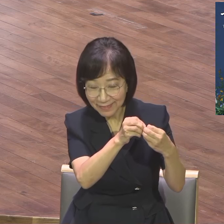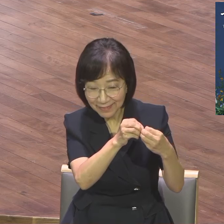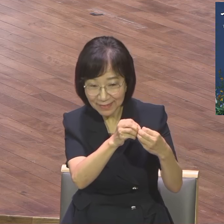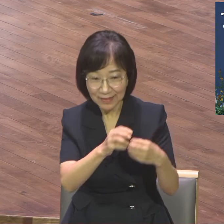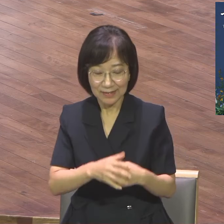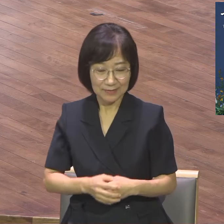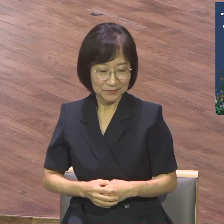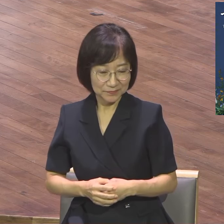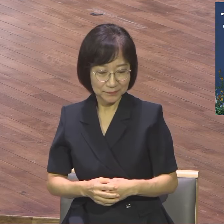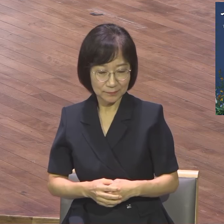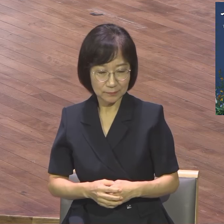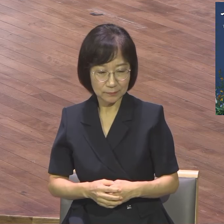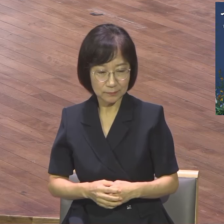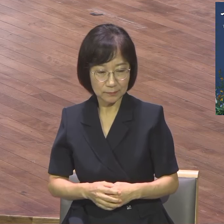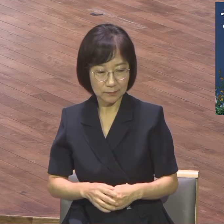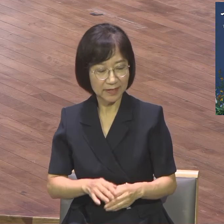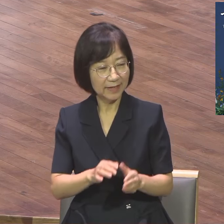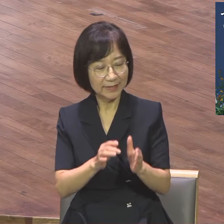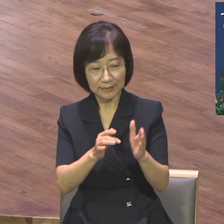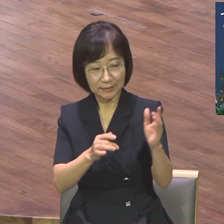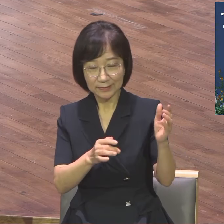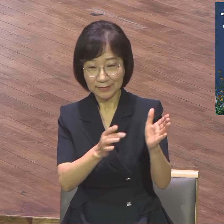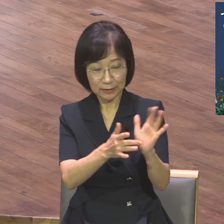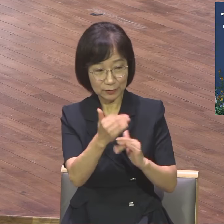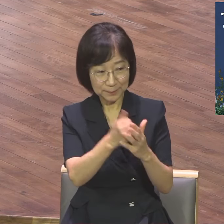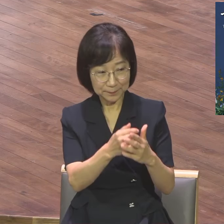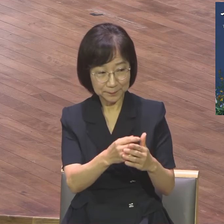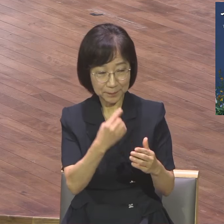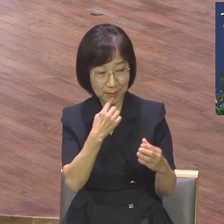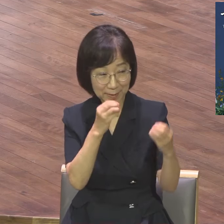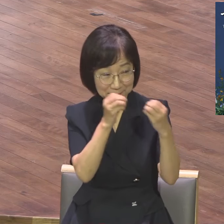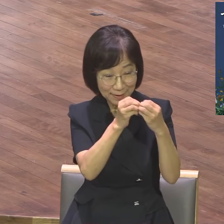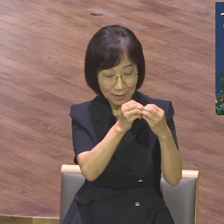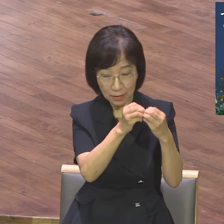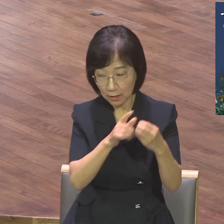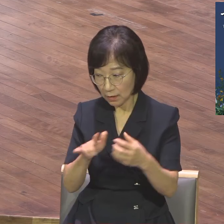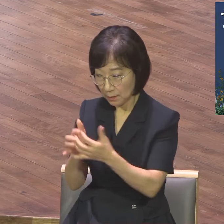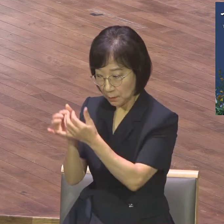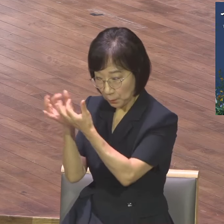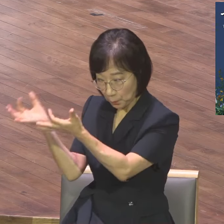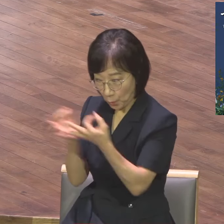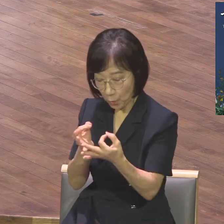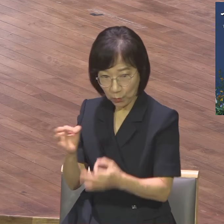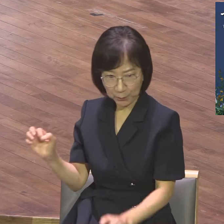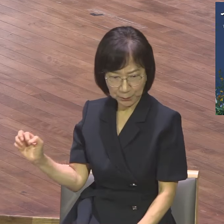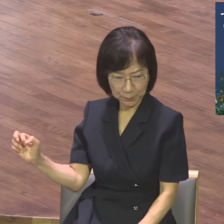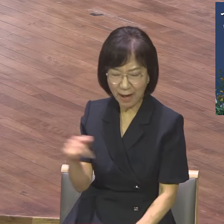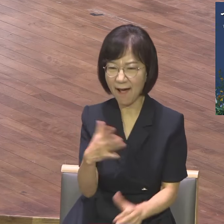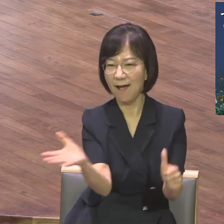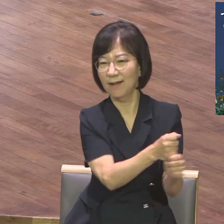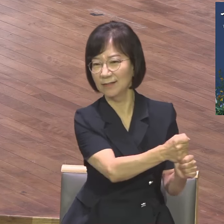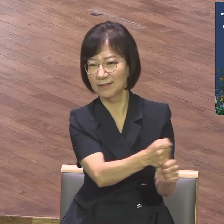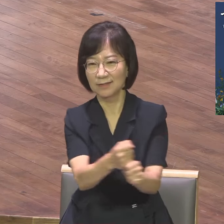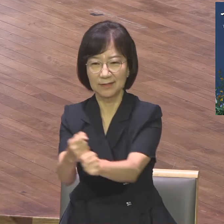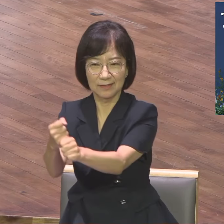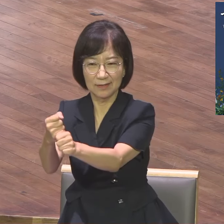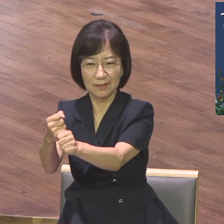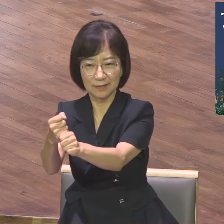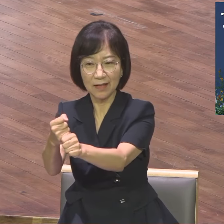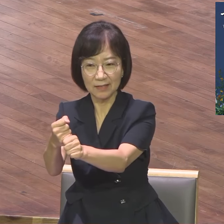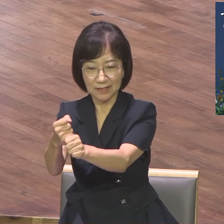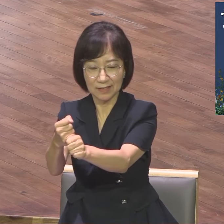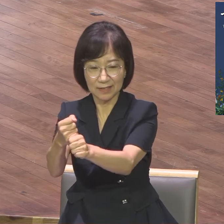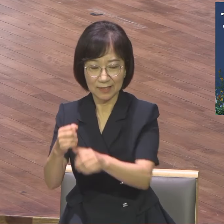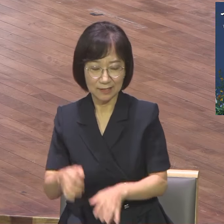배신의 키스를 함으로써 예수님이 체포가 되는 데 있어서 핵심 역할을 했죠.